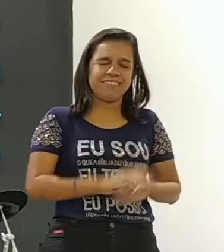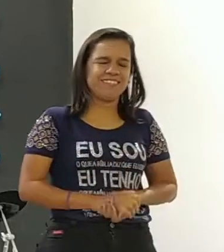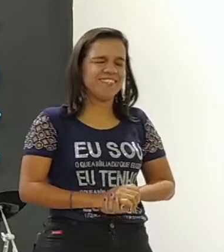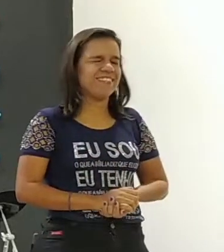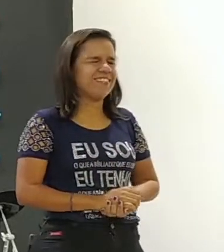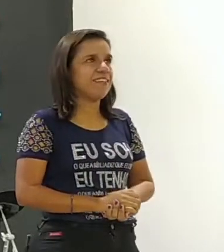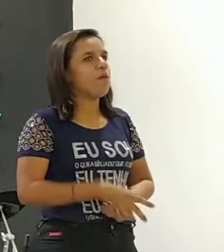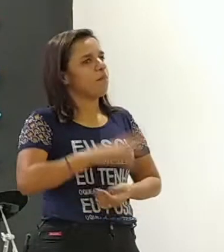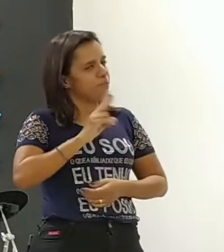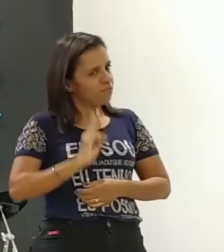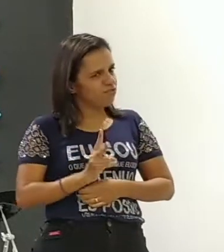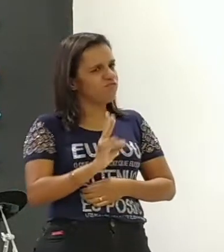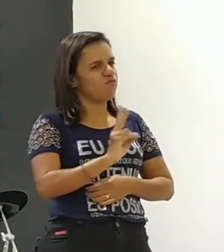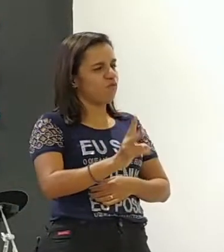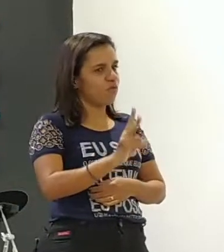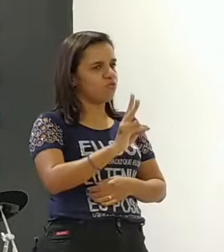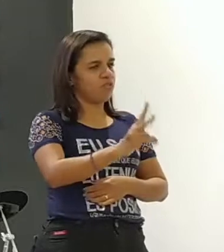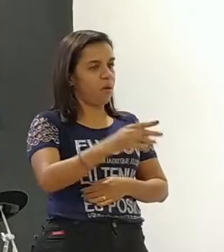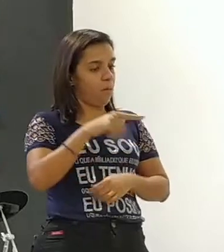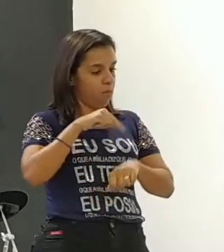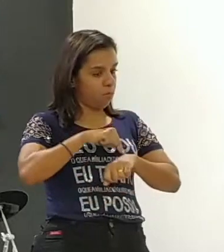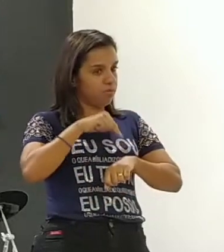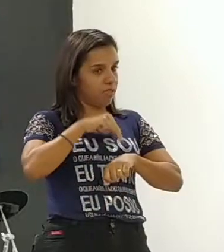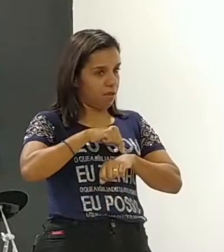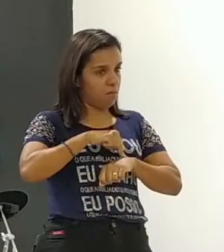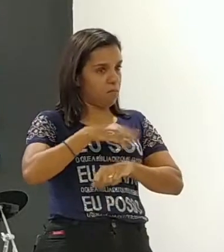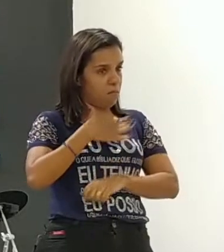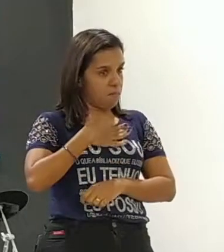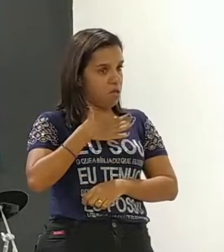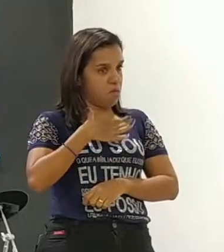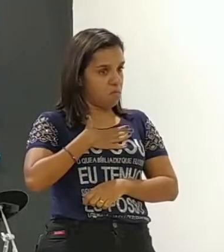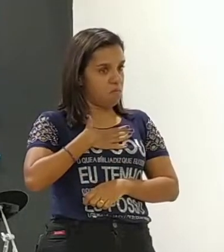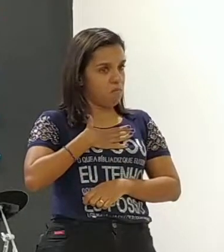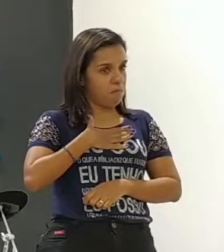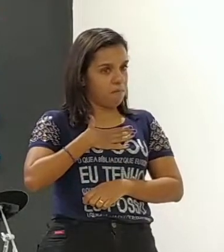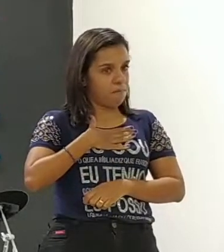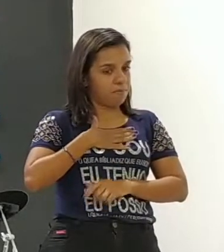Mas eu vou continuar disponibilizando o meu tempo para Deus.